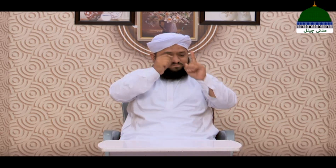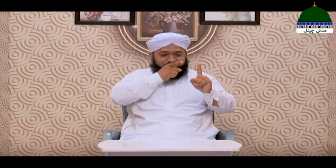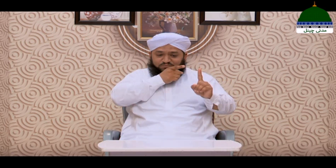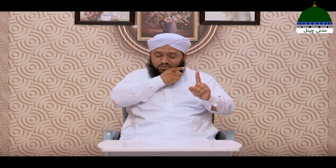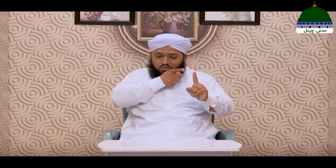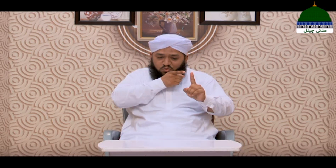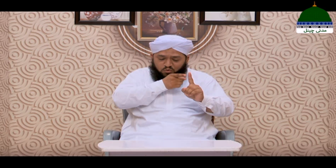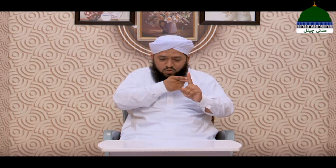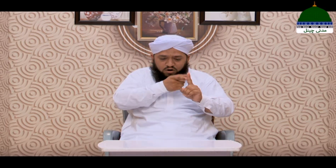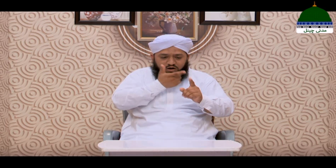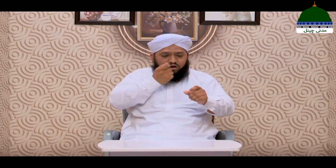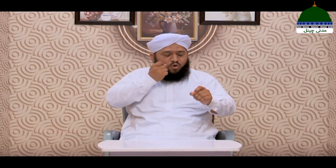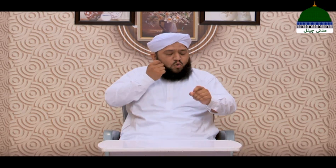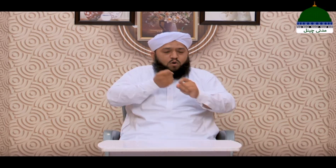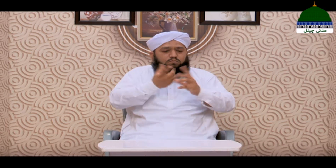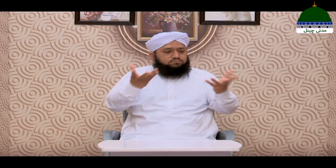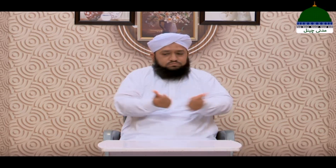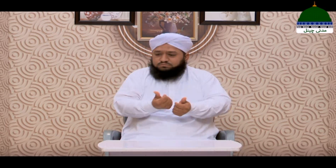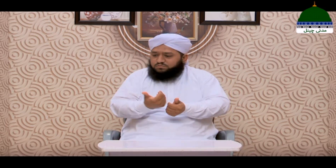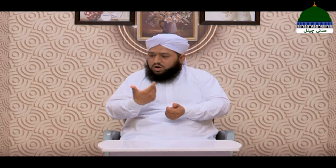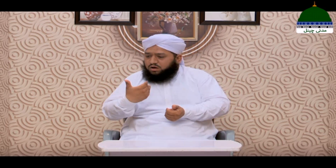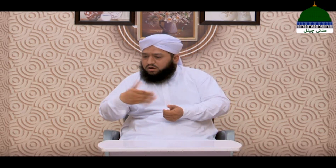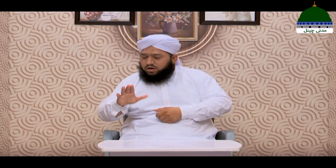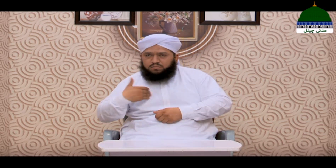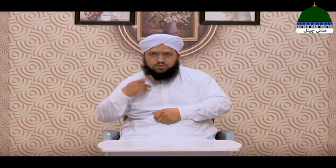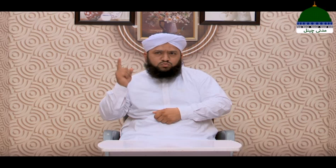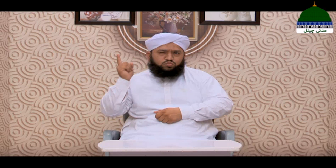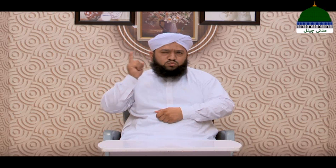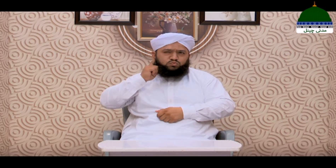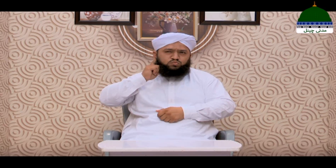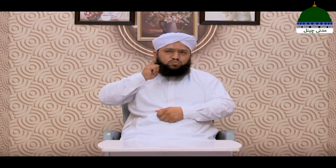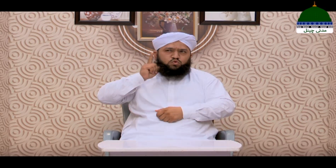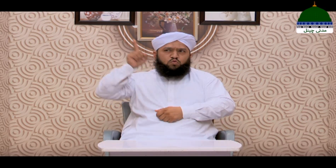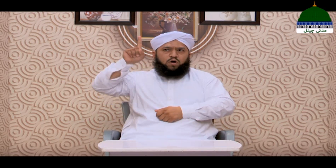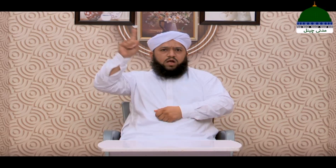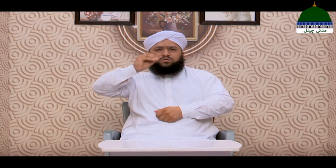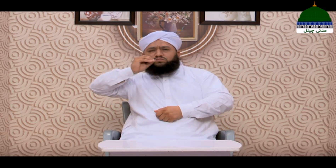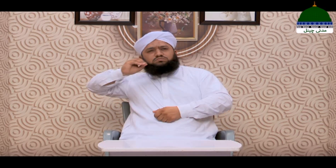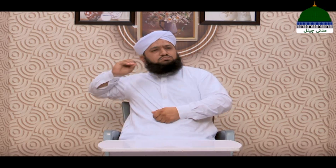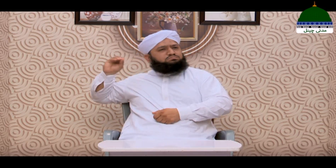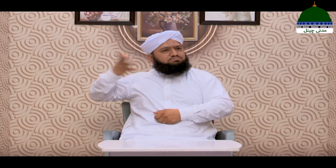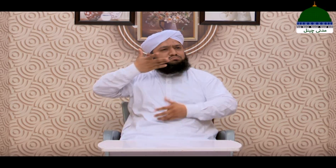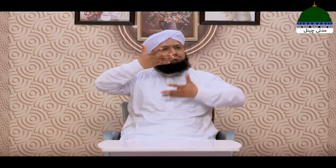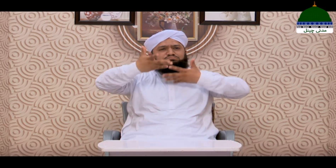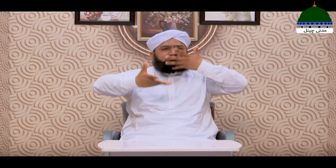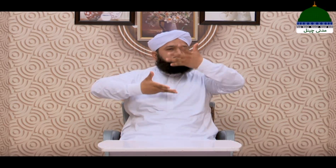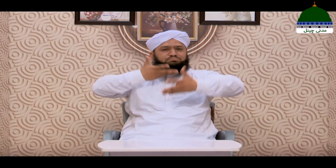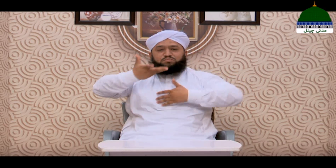وسلم میرے سامنے سے غائب ہو گئے۔ میں نے سنا کہ ایک اعلان کرنے والا اعلان کر رہا ہے کہ